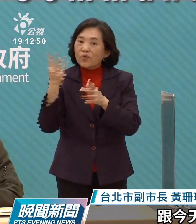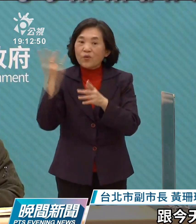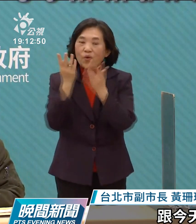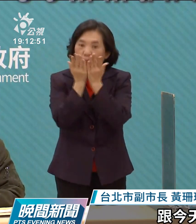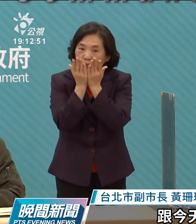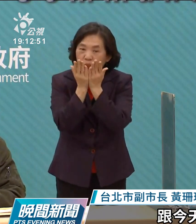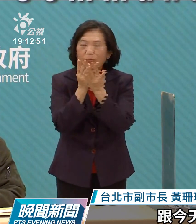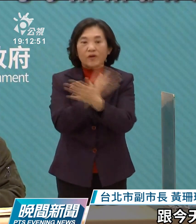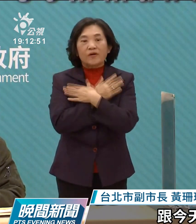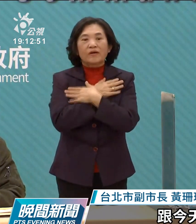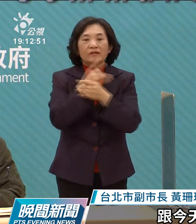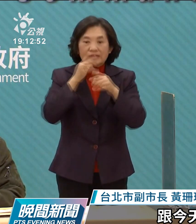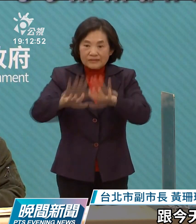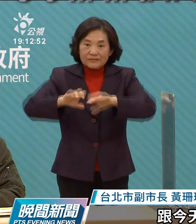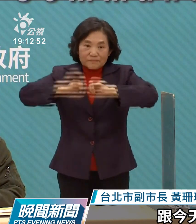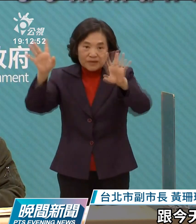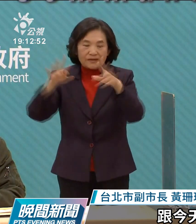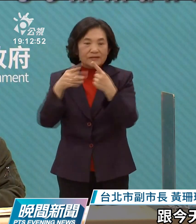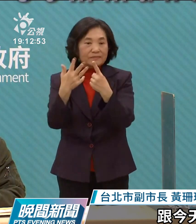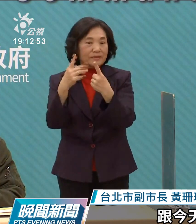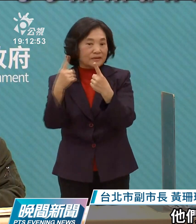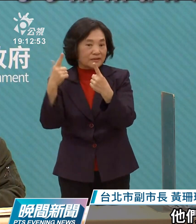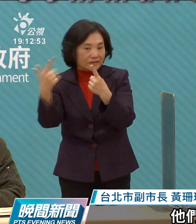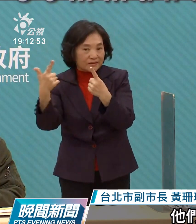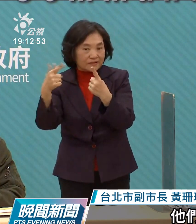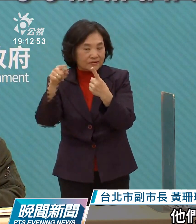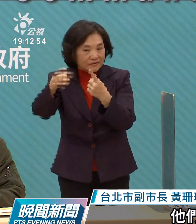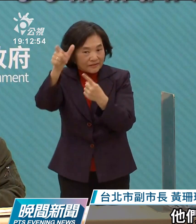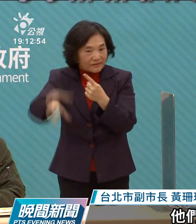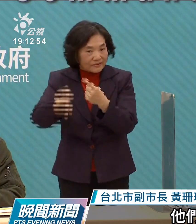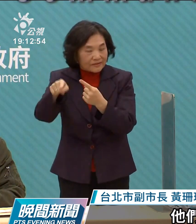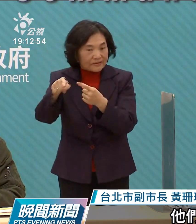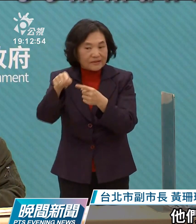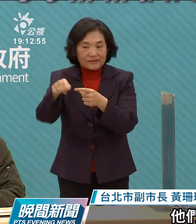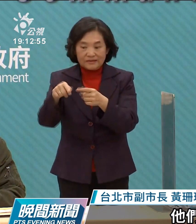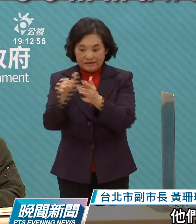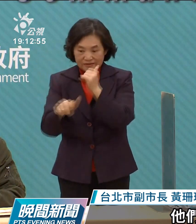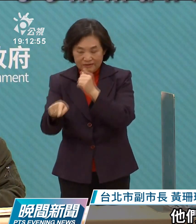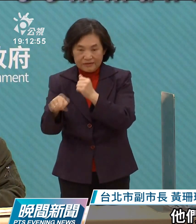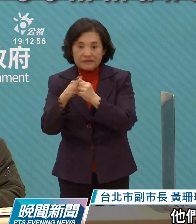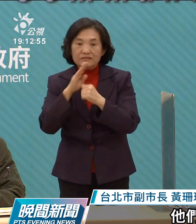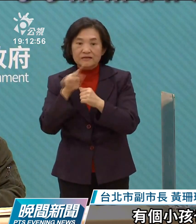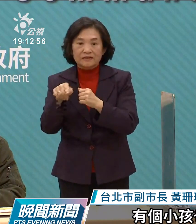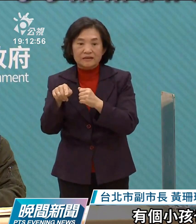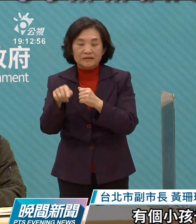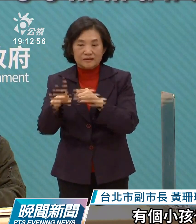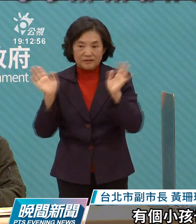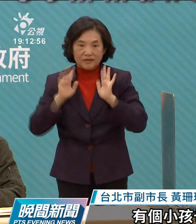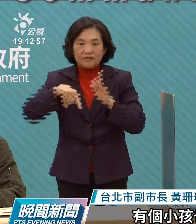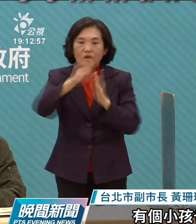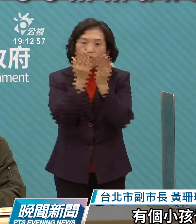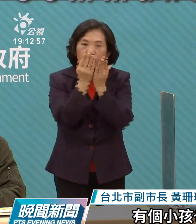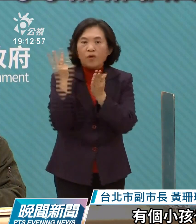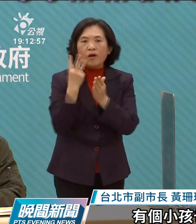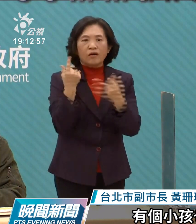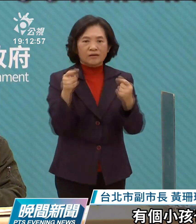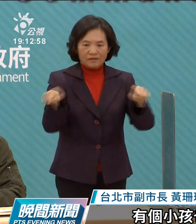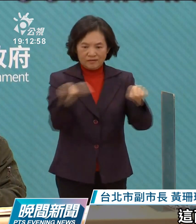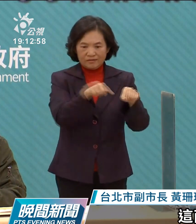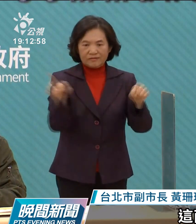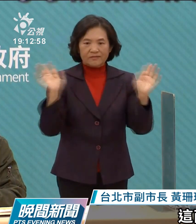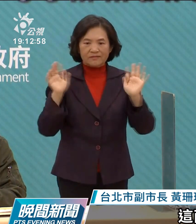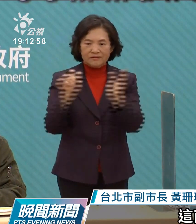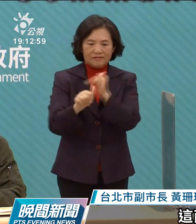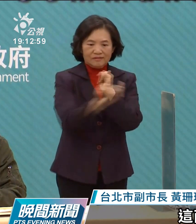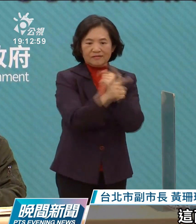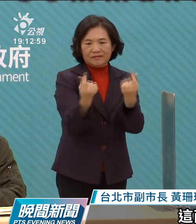园，跟今天公布的18116，他们一家四口的确诊，有一个小孩也是就读华盛顿幼儿园。